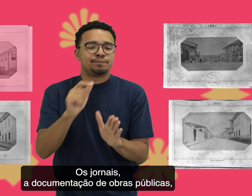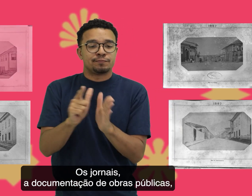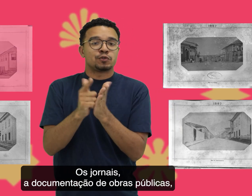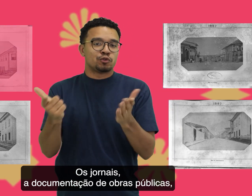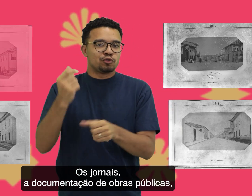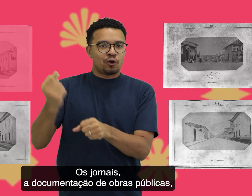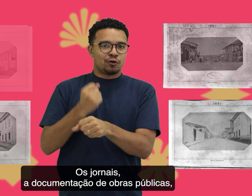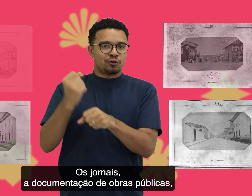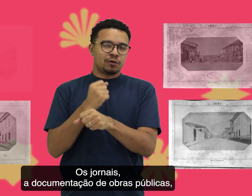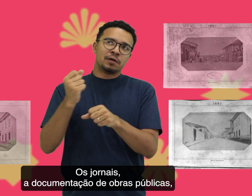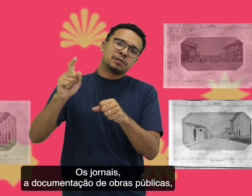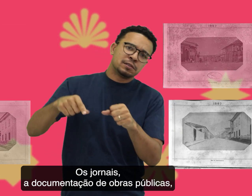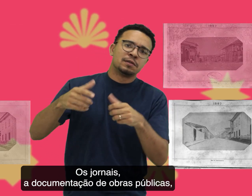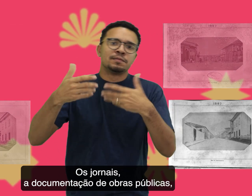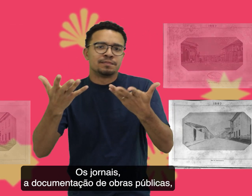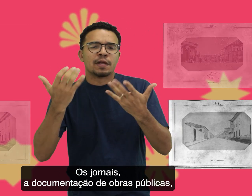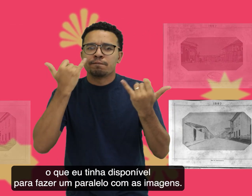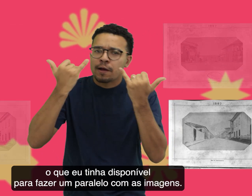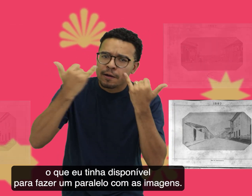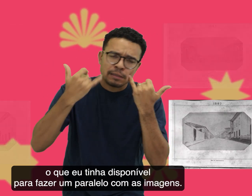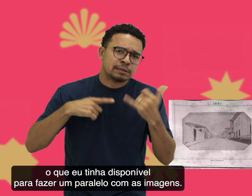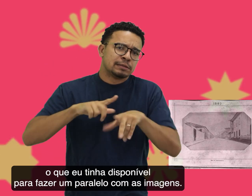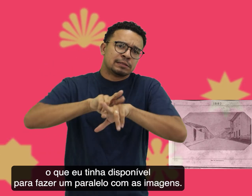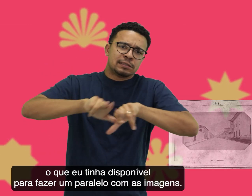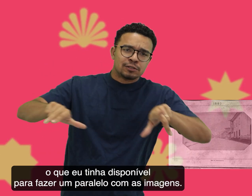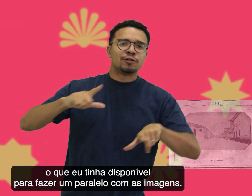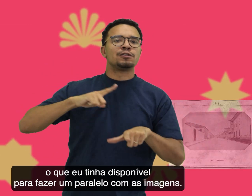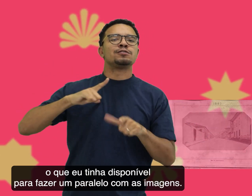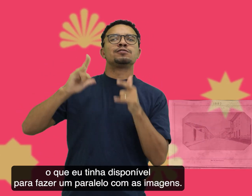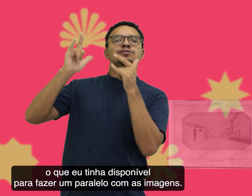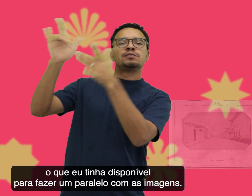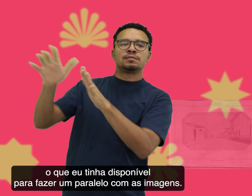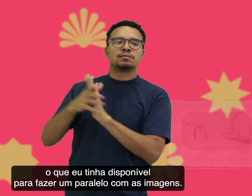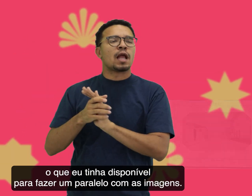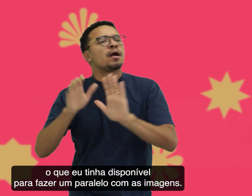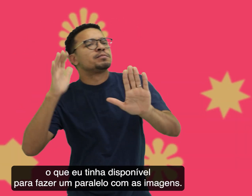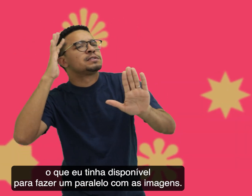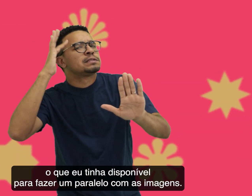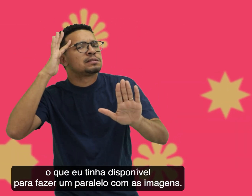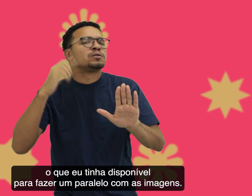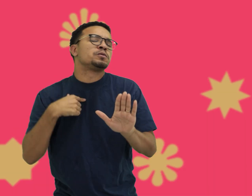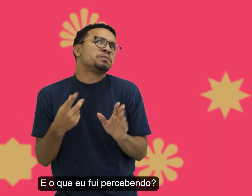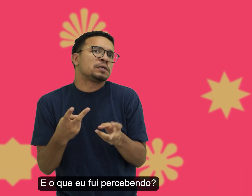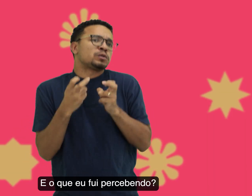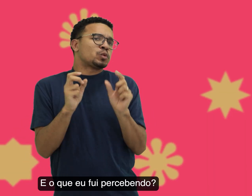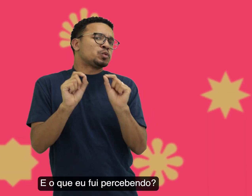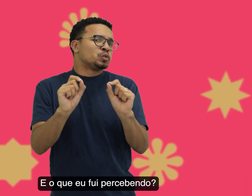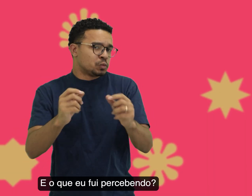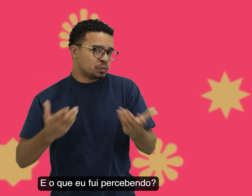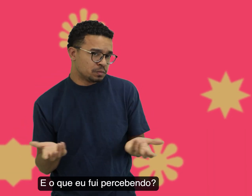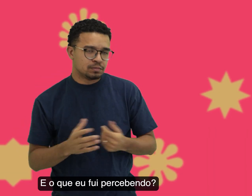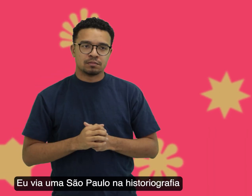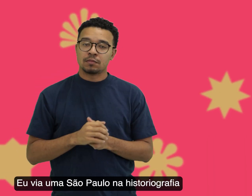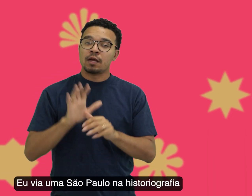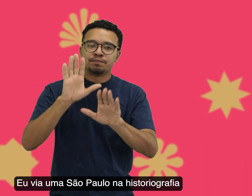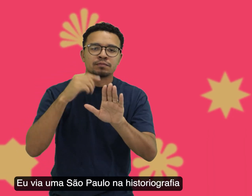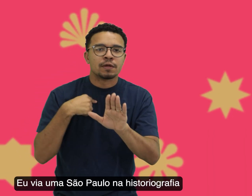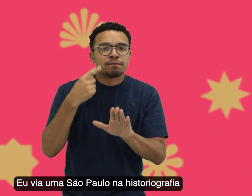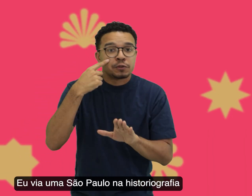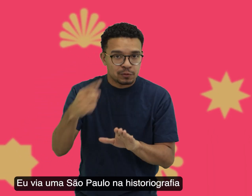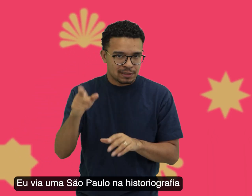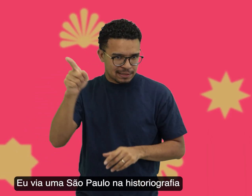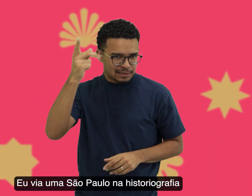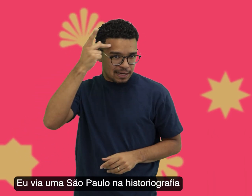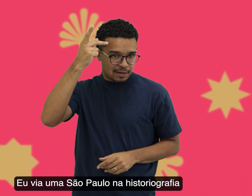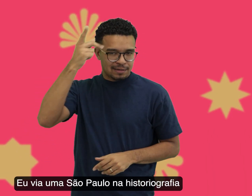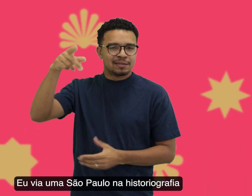os jornais, a documentação de obras públicas, o que eu tinha disponível para fazer um paralelo com as imagens. E o que eu fui percebendo, né?